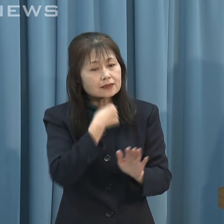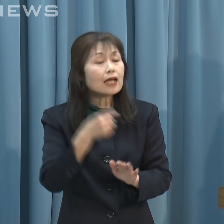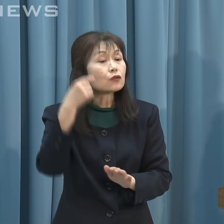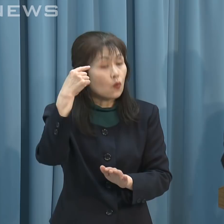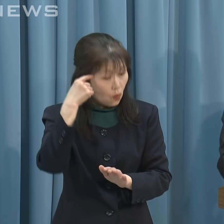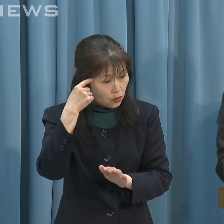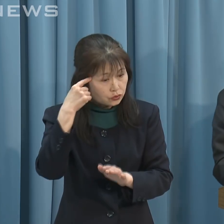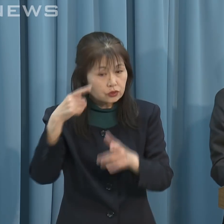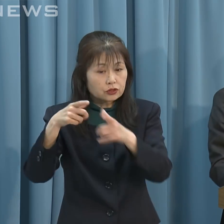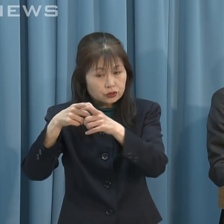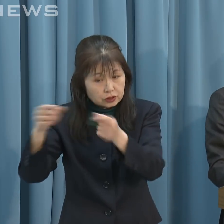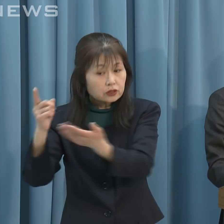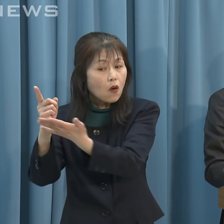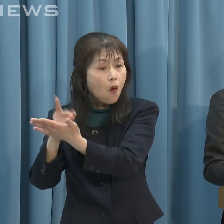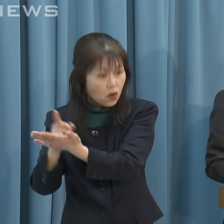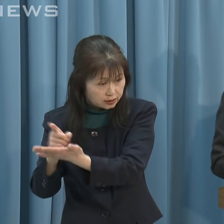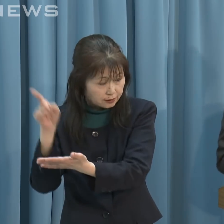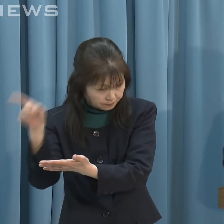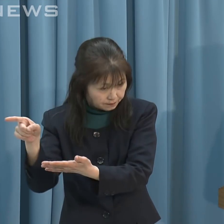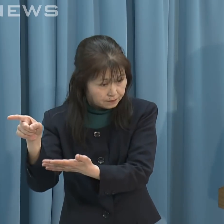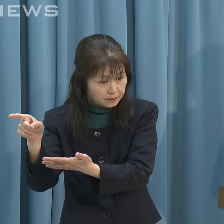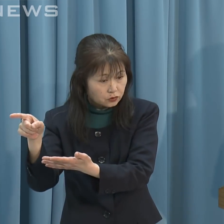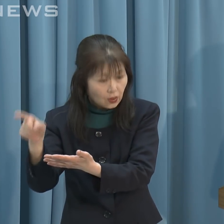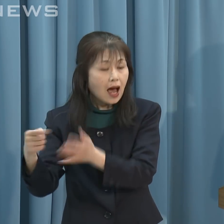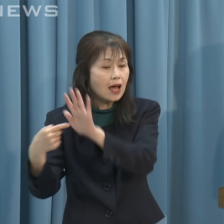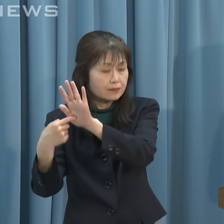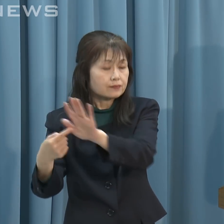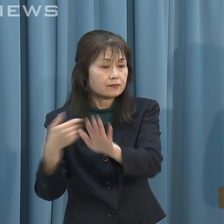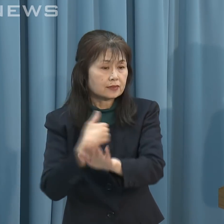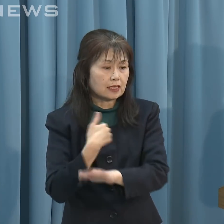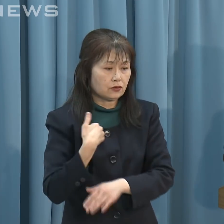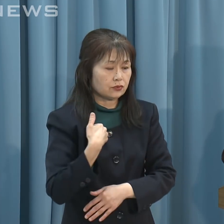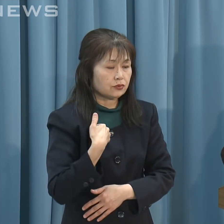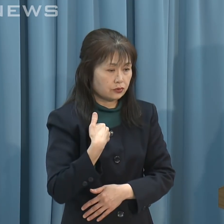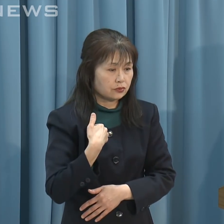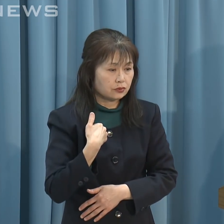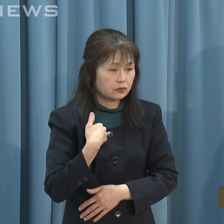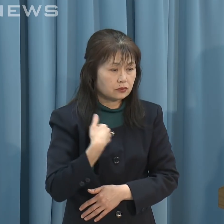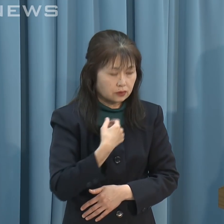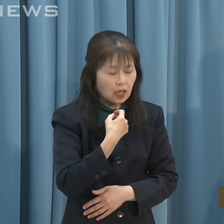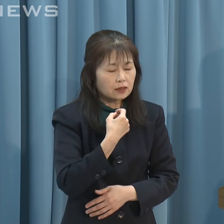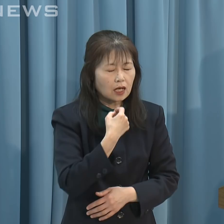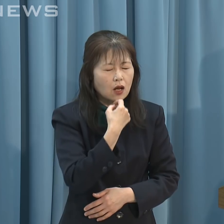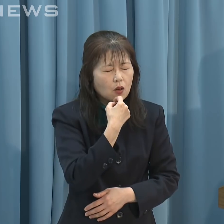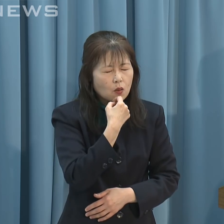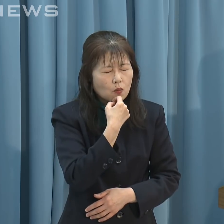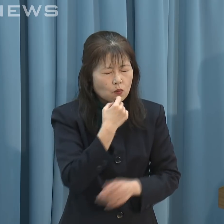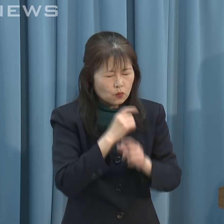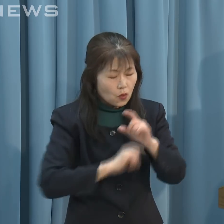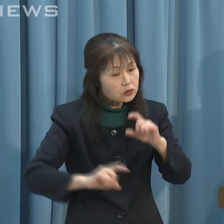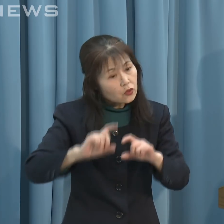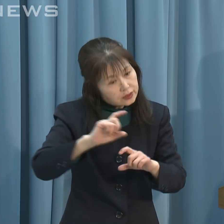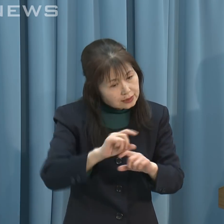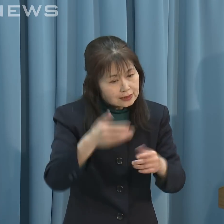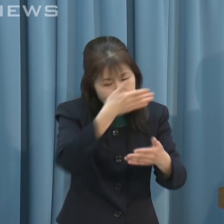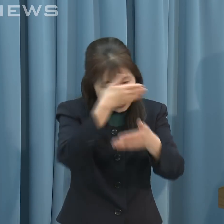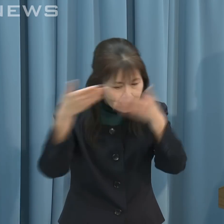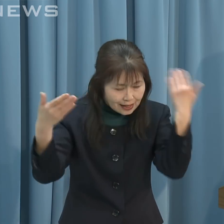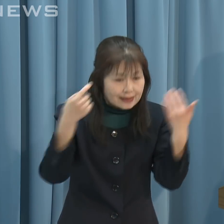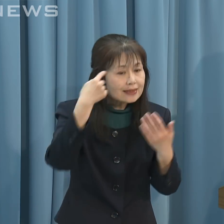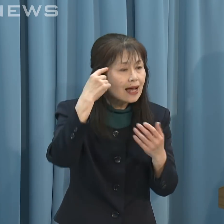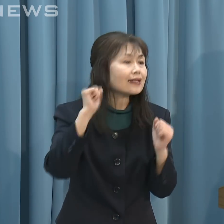方針はこんなになっているよとかですね、そういうのは出すことができますから、ちょっとそこの辺はもう少し丁寧に考えた